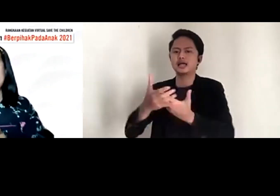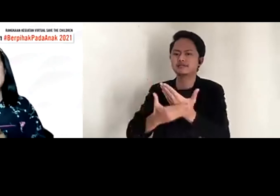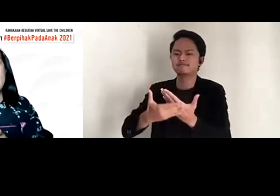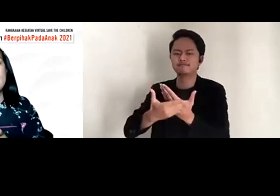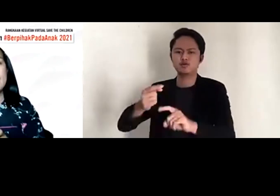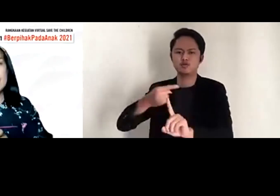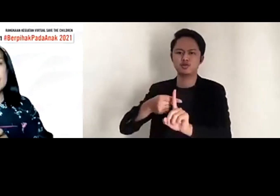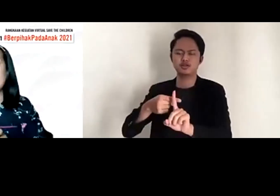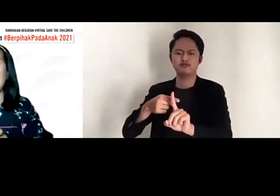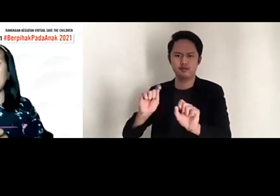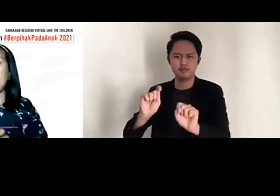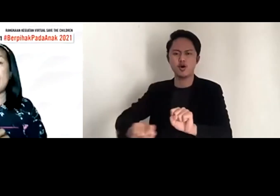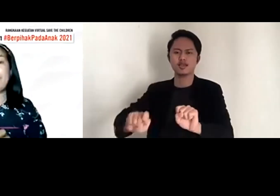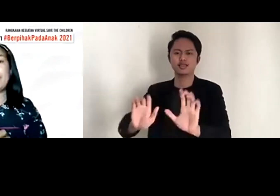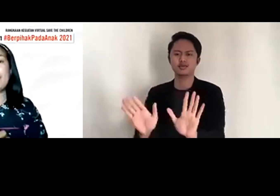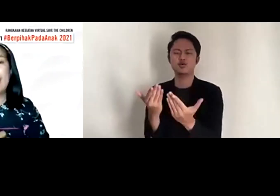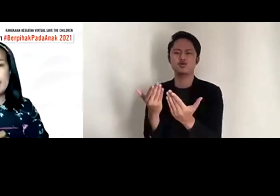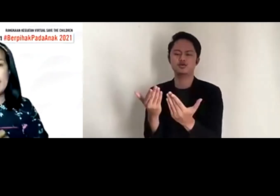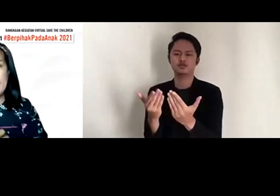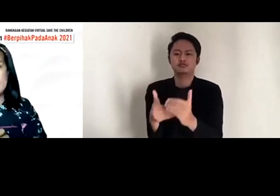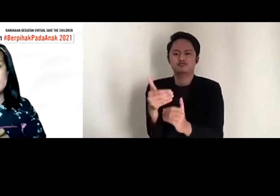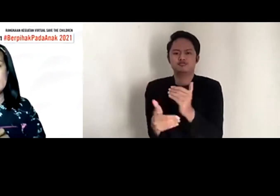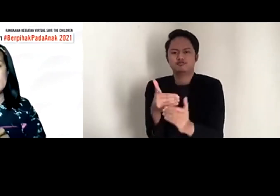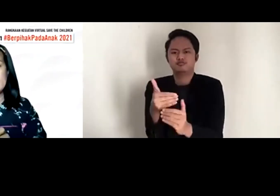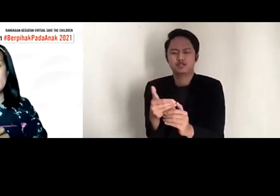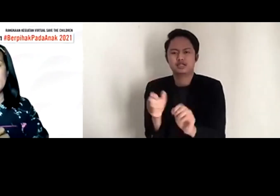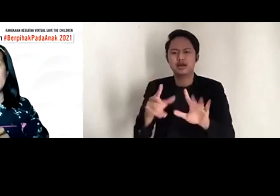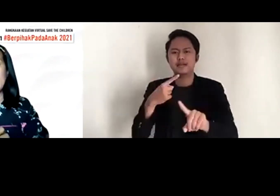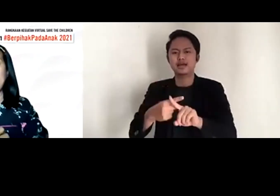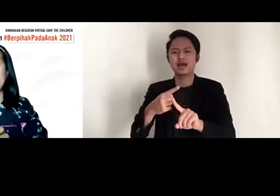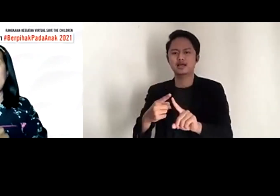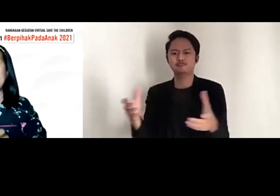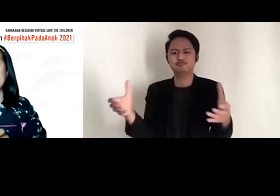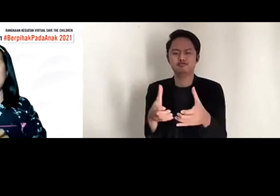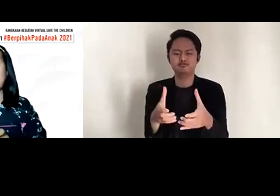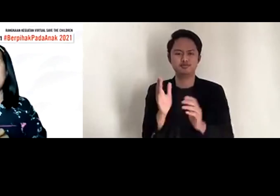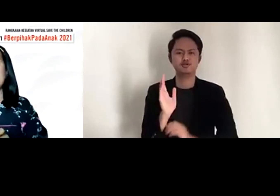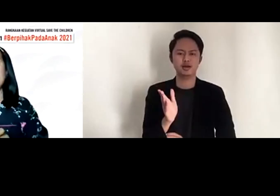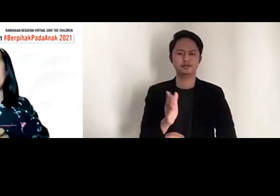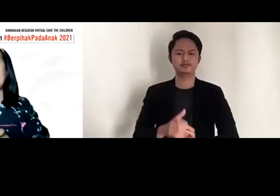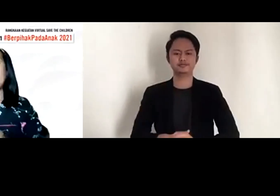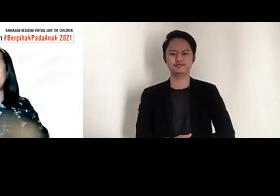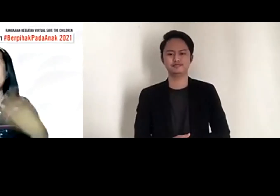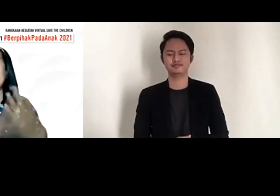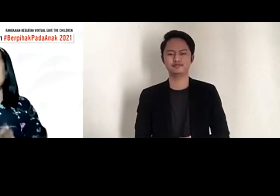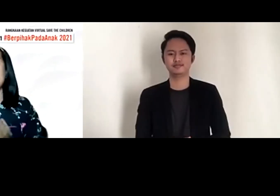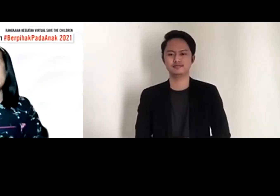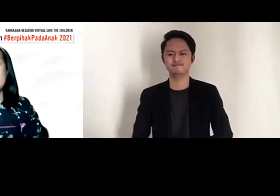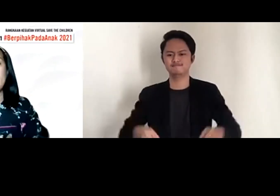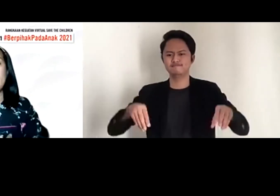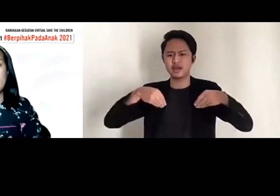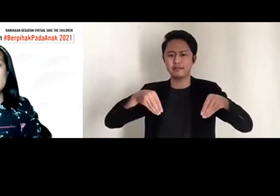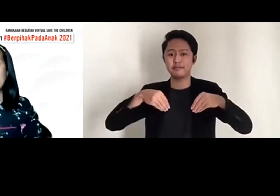kelasnya berjalan selama 8 kali kelas. 8 kali pertemuan, itu dengan materi yang